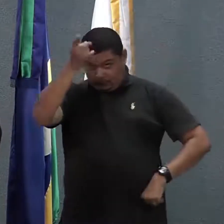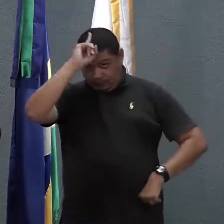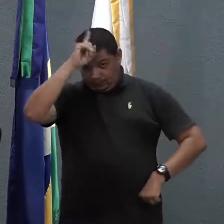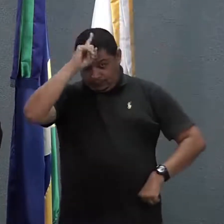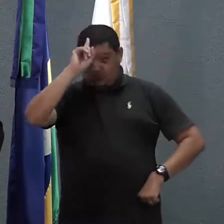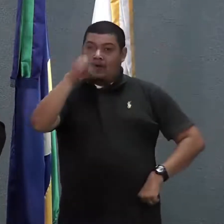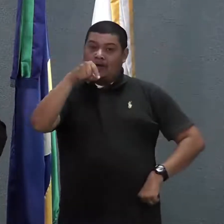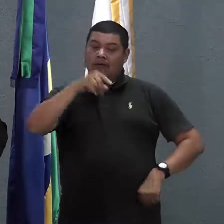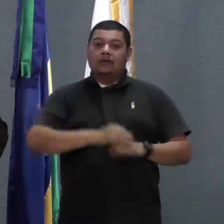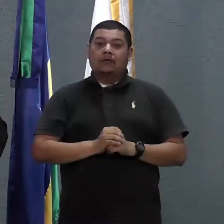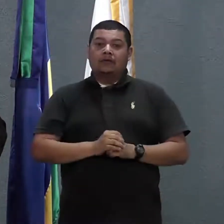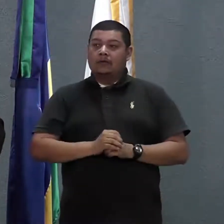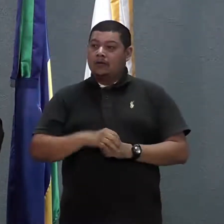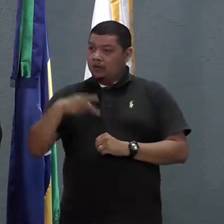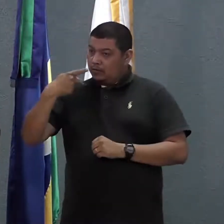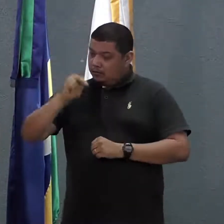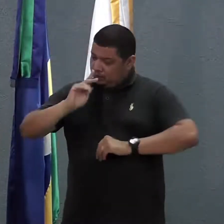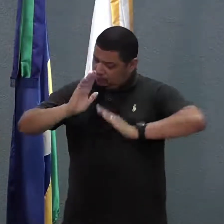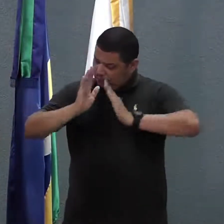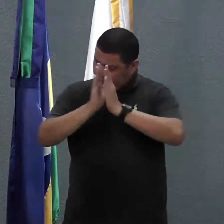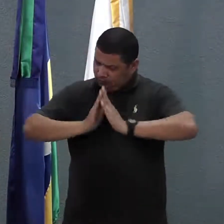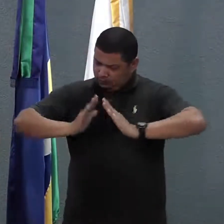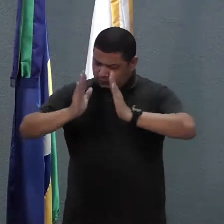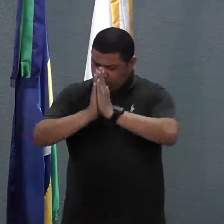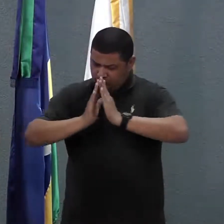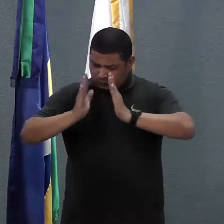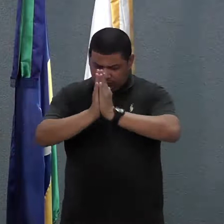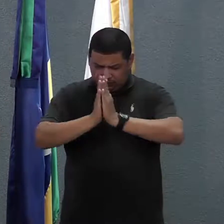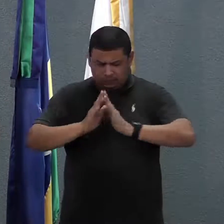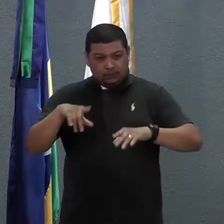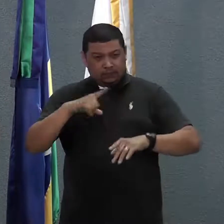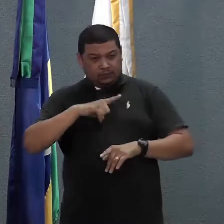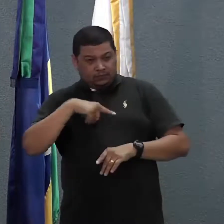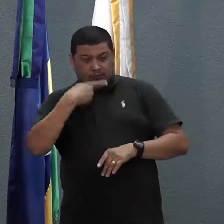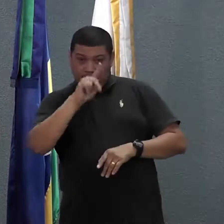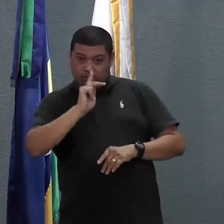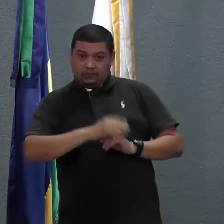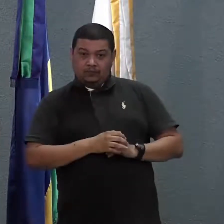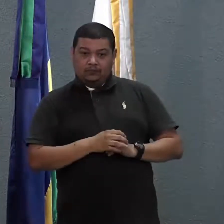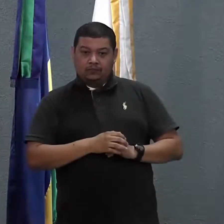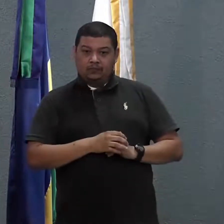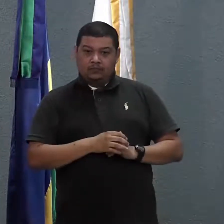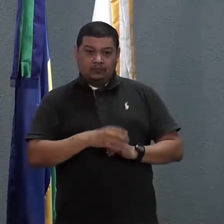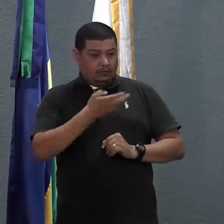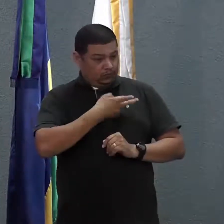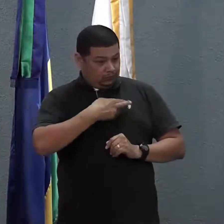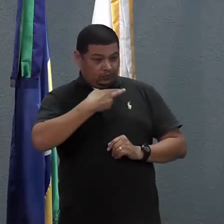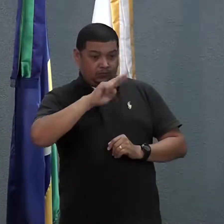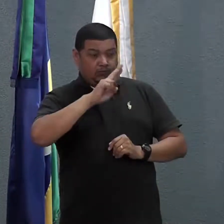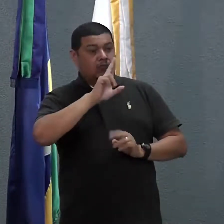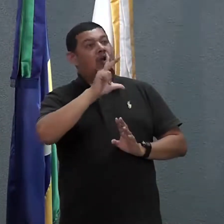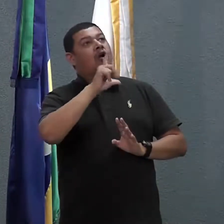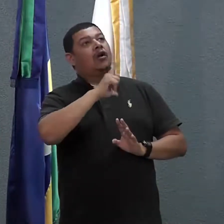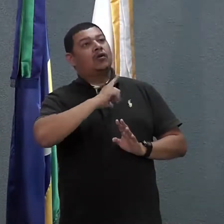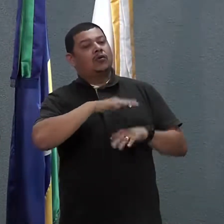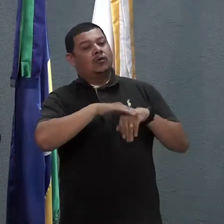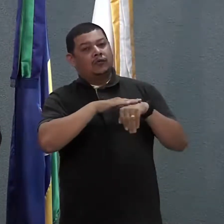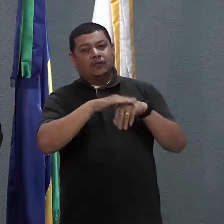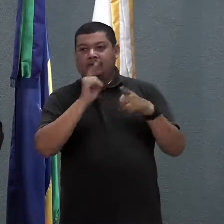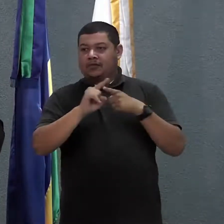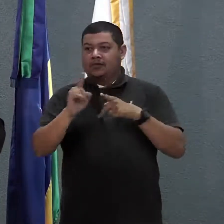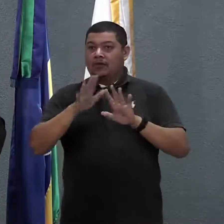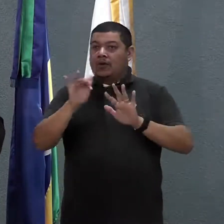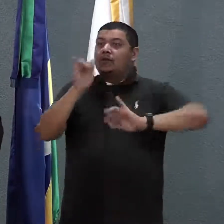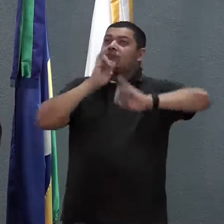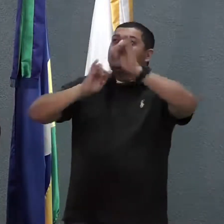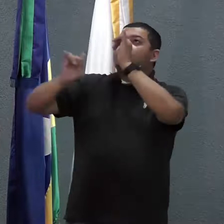Então, assim, nas vossas orações, nas horas em que vocês estiverem na intimidade com Deus, porque todo mundo tem a sua intimidade